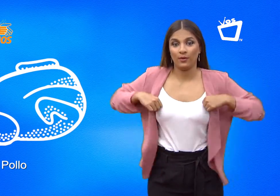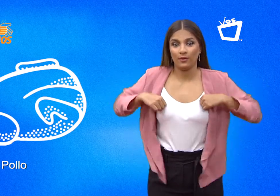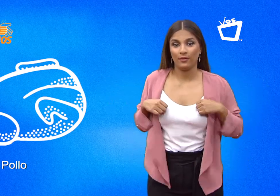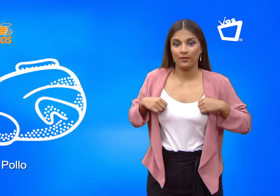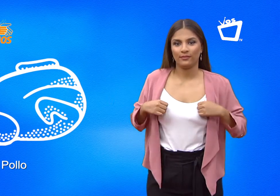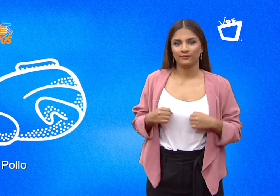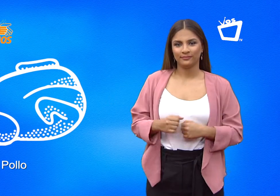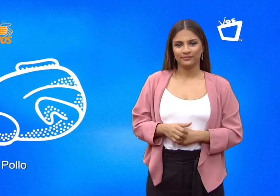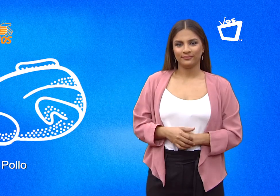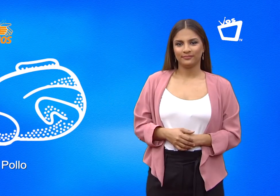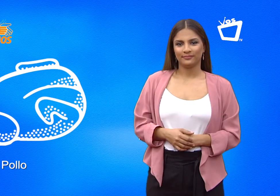Pollo.